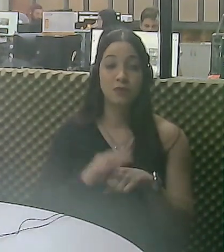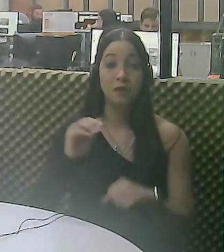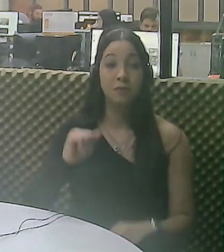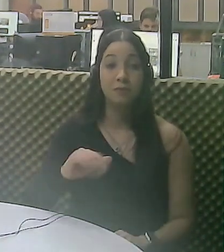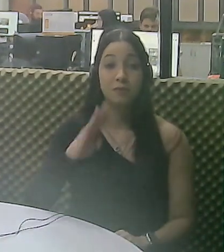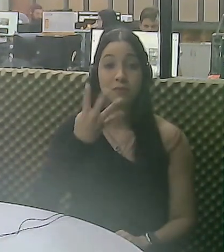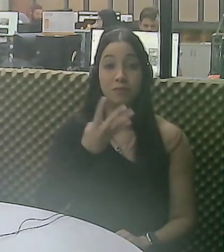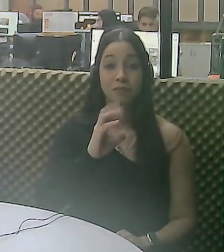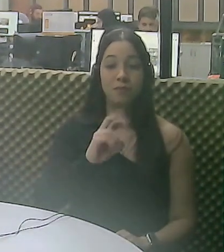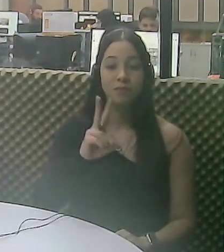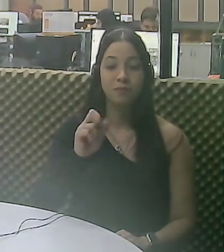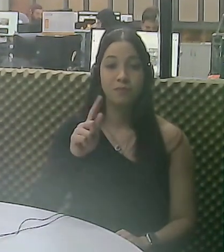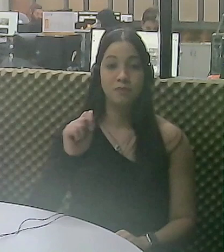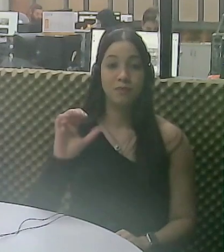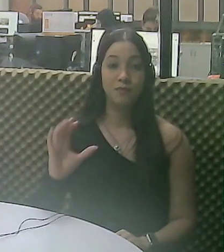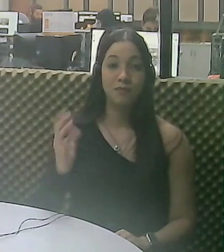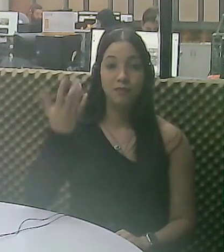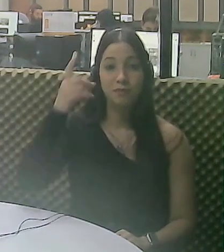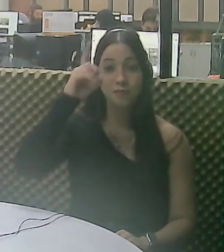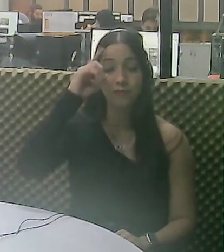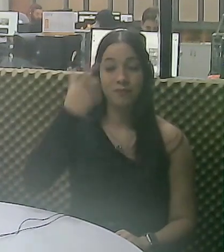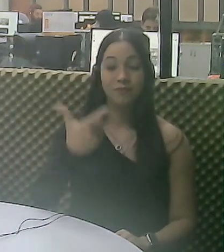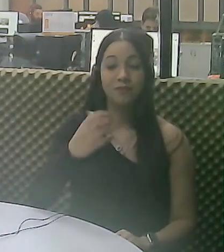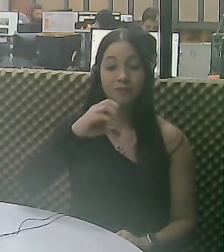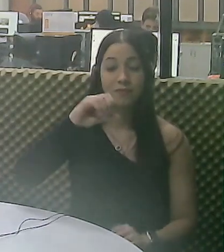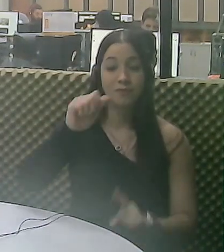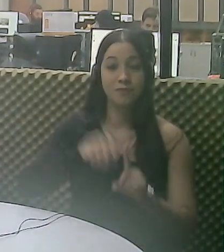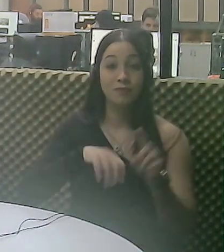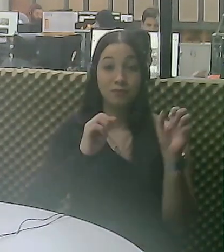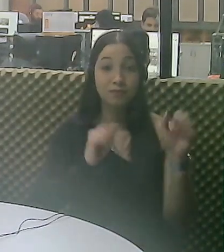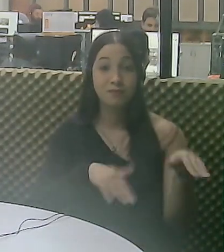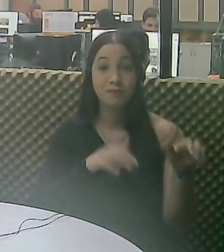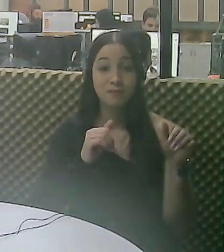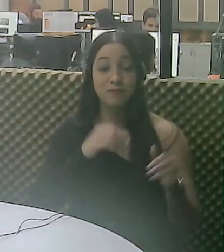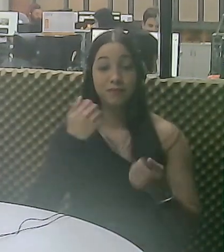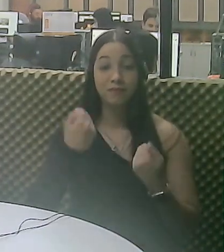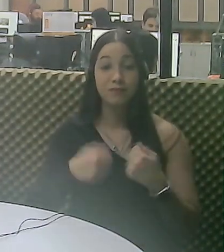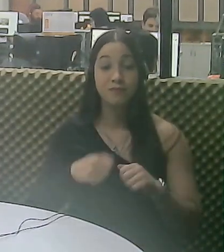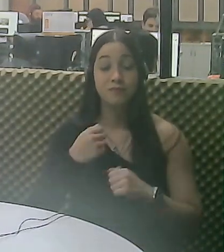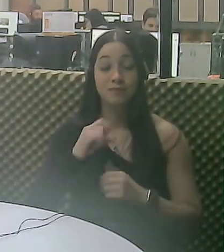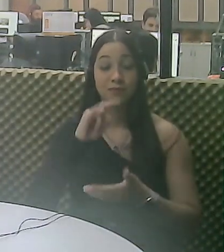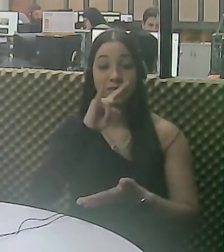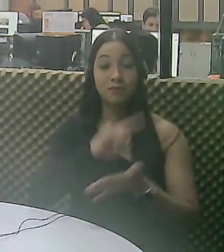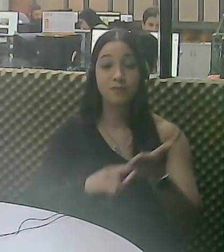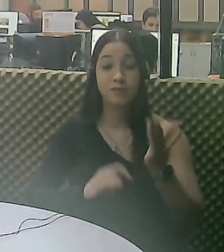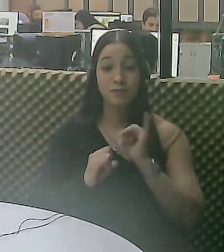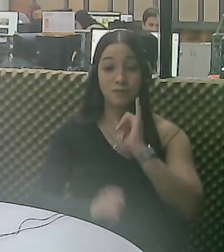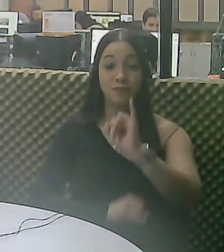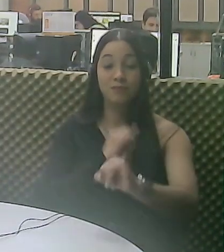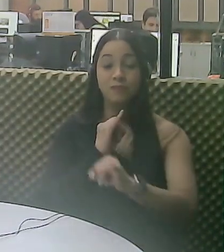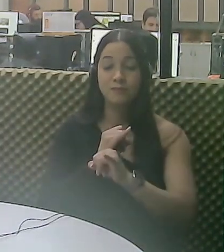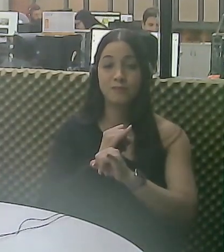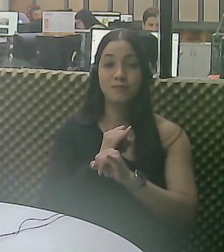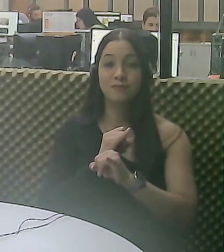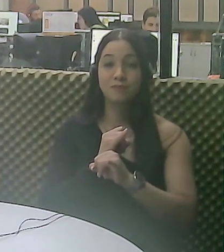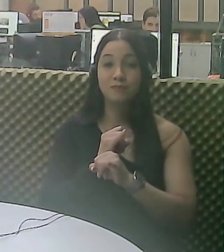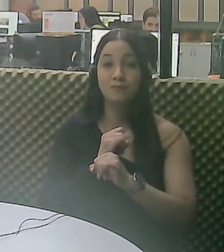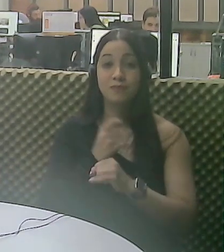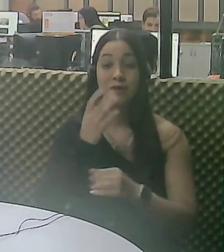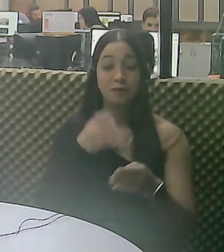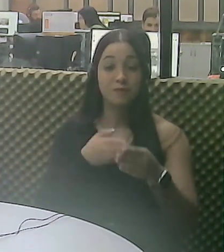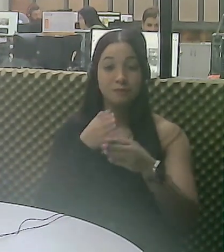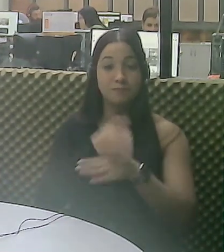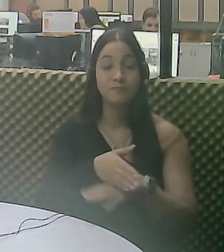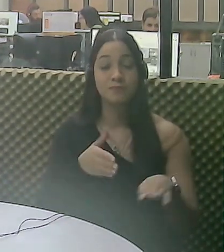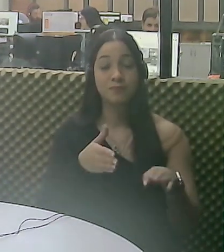de 40 vagas e será realizada no dia 29 de setembro, devem ser feitas por meio de formulário online, que pode ser